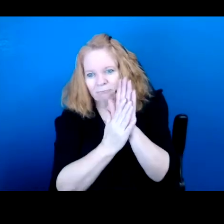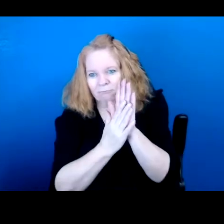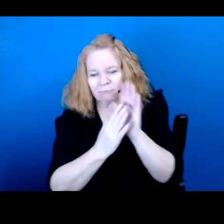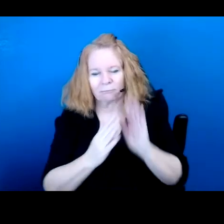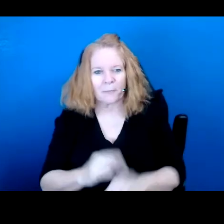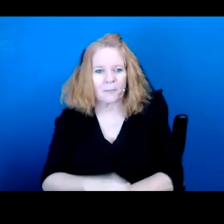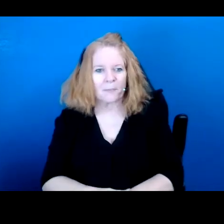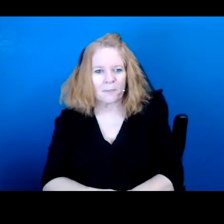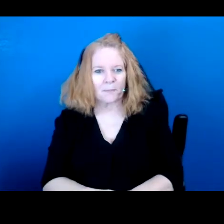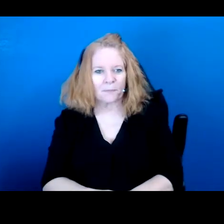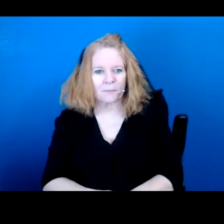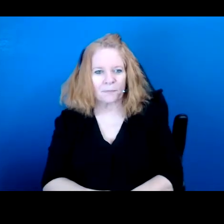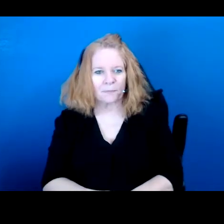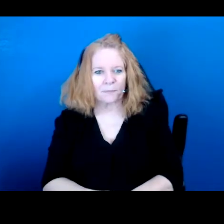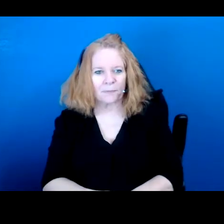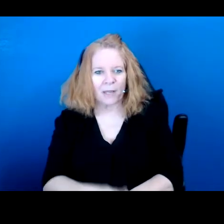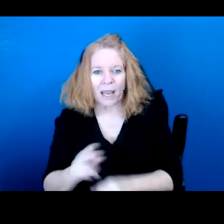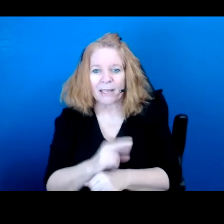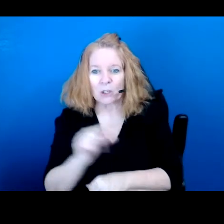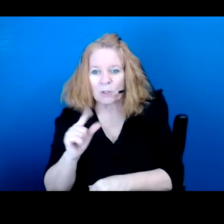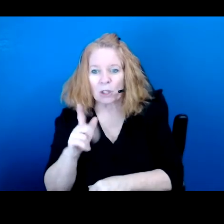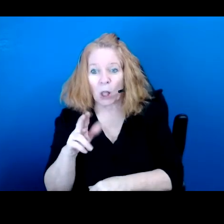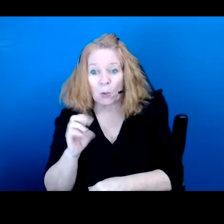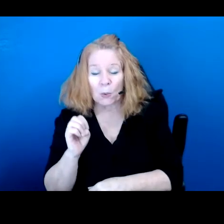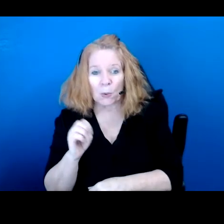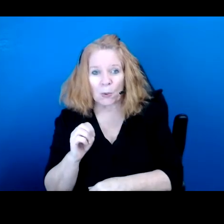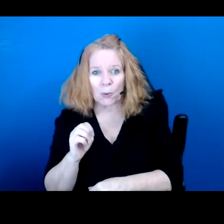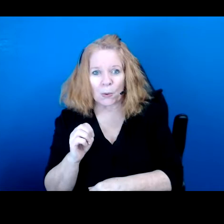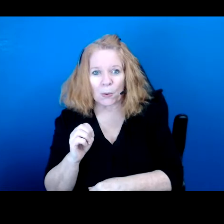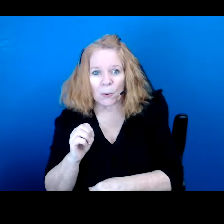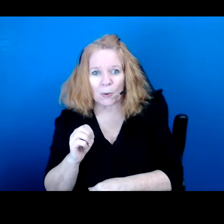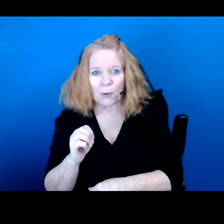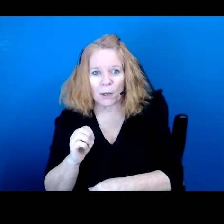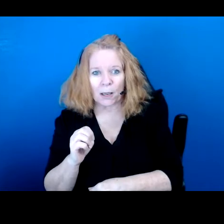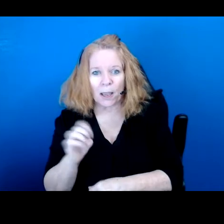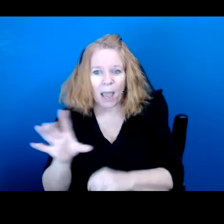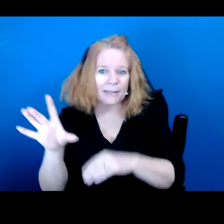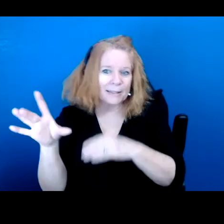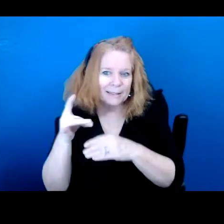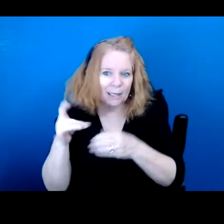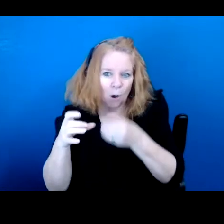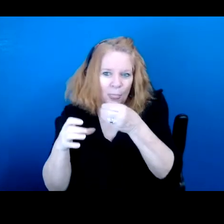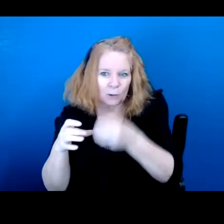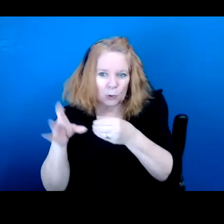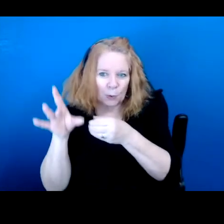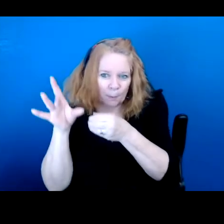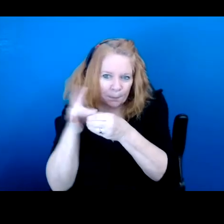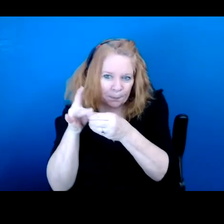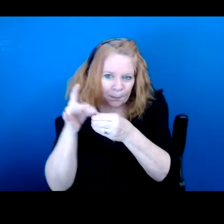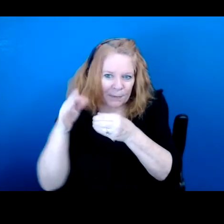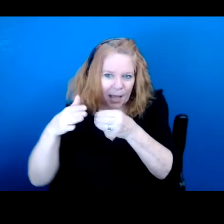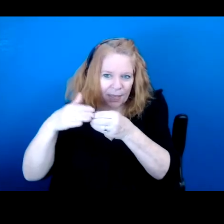ahora sí ya tenemos lista la otra orejita le vamos a poner a bajito un poco de pegamento por detrás